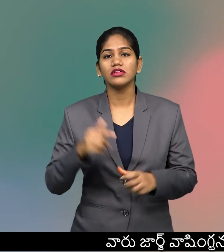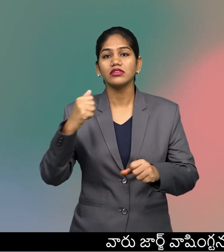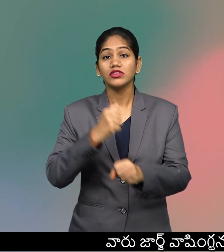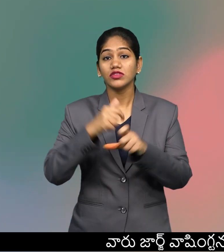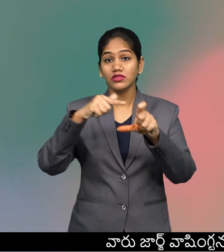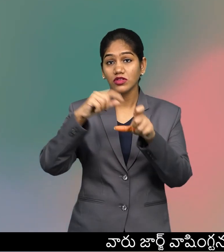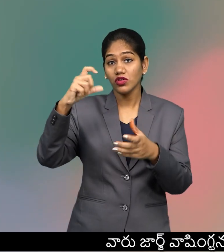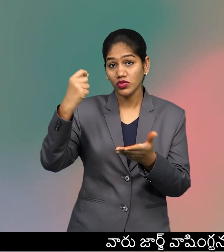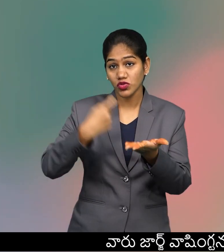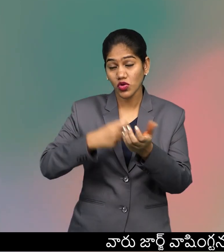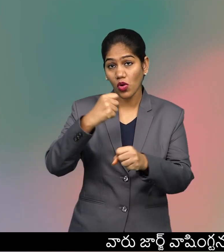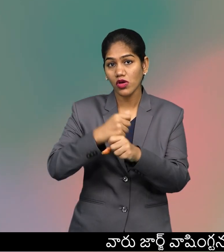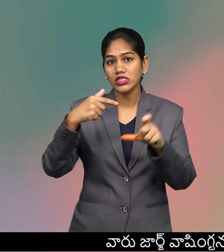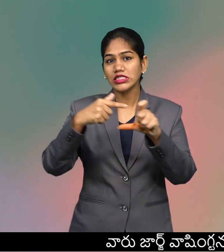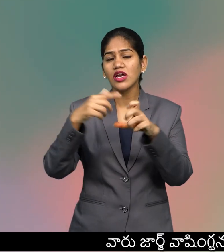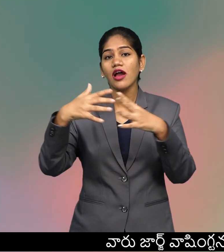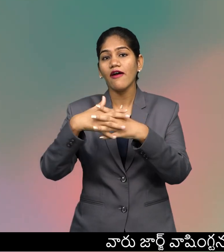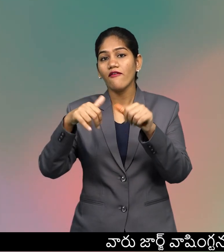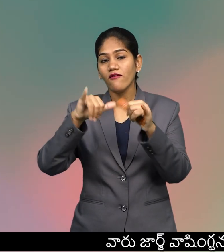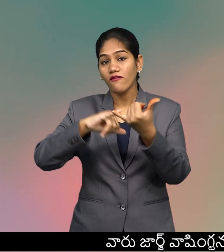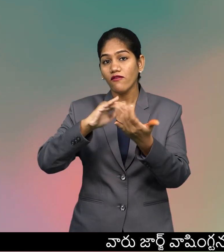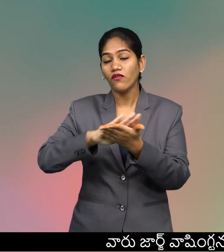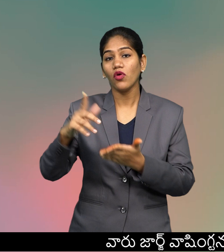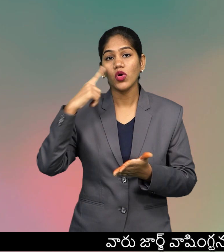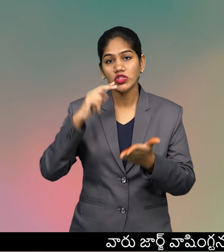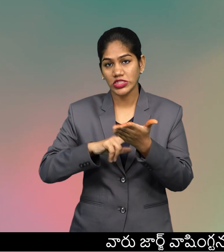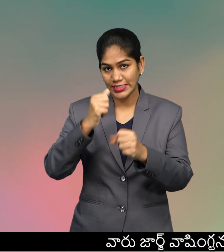వారు జార్జ్ వాషింగ్టన్ను కాలనీల సాయుధ దళాలకు